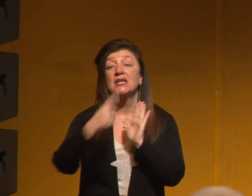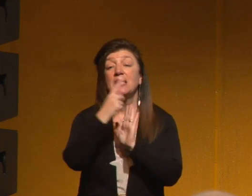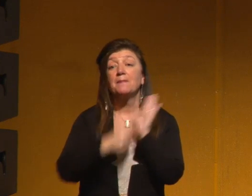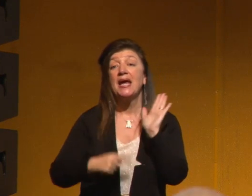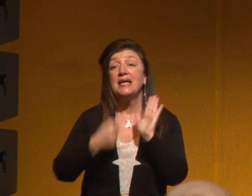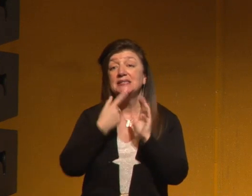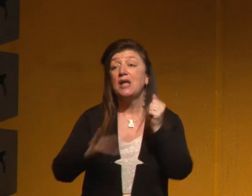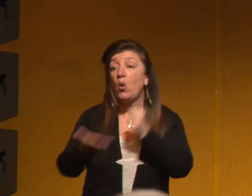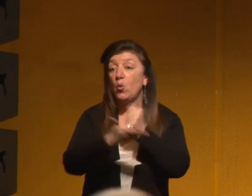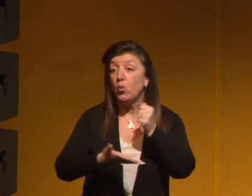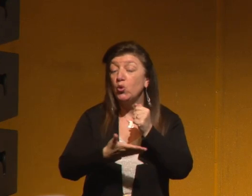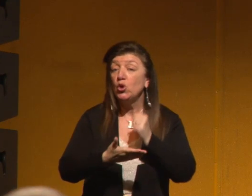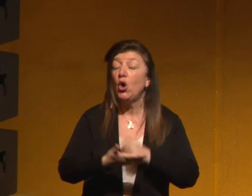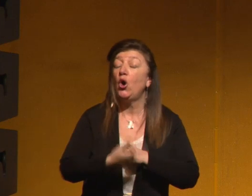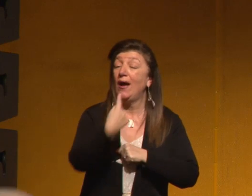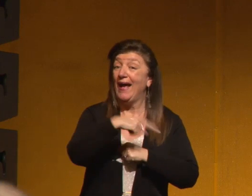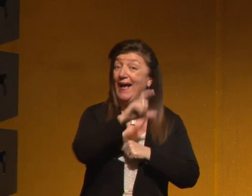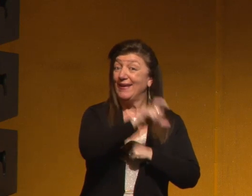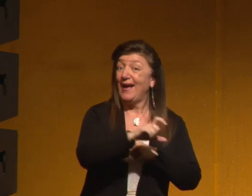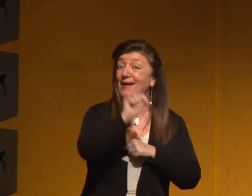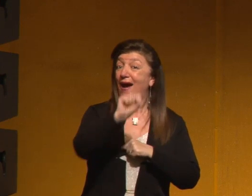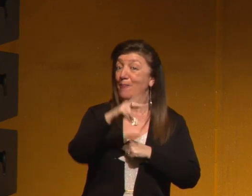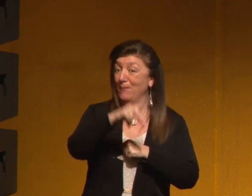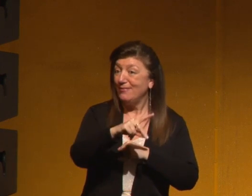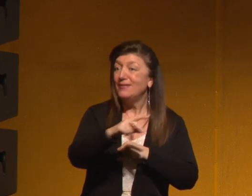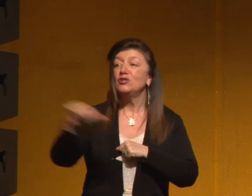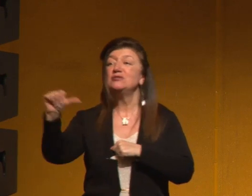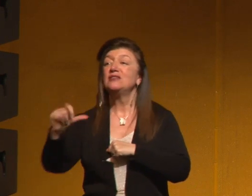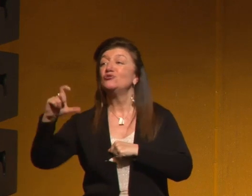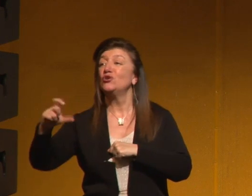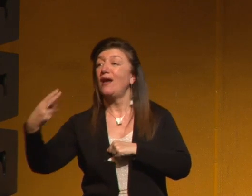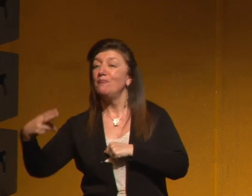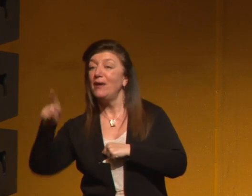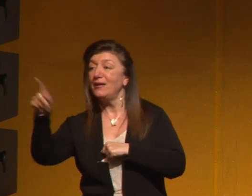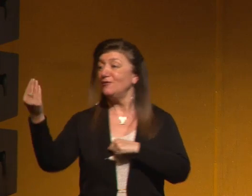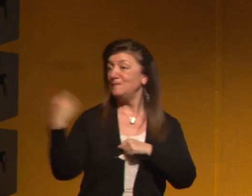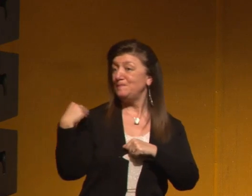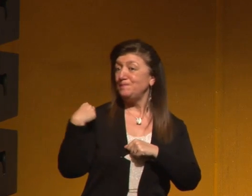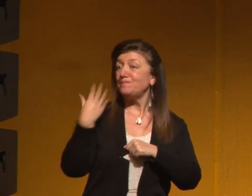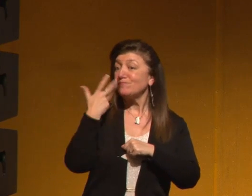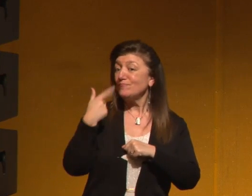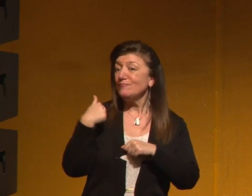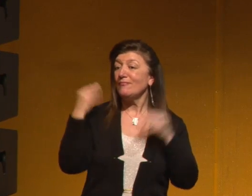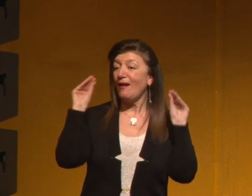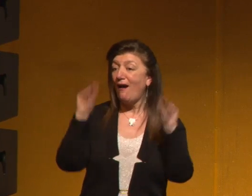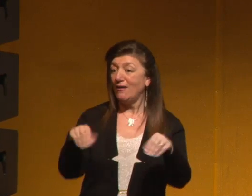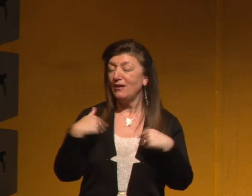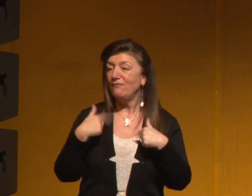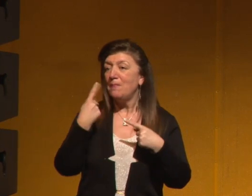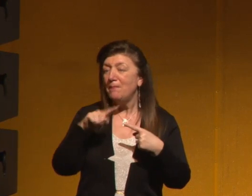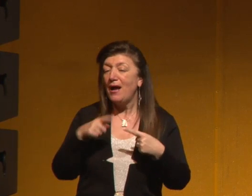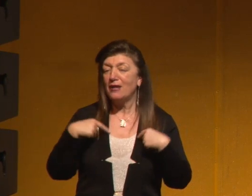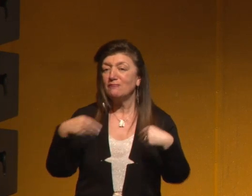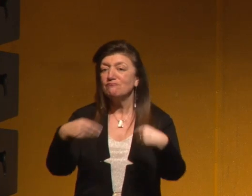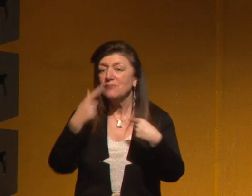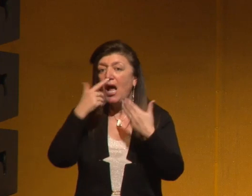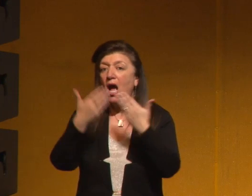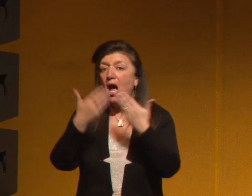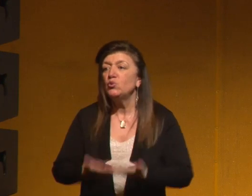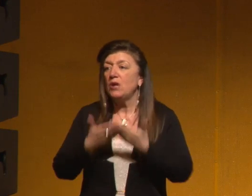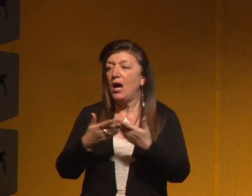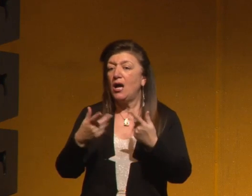appena il sergio chiamparino mi chiesero se avessi voluto partecipare e dare una mano per affrontare la situazione che si era venuta a